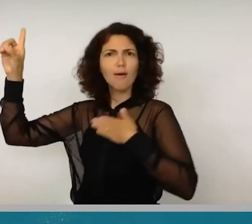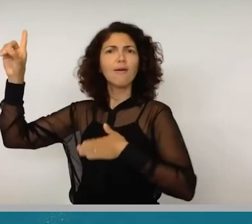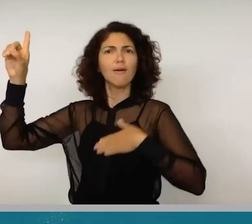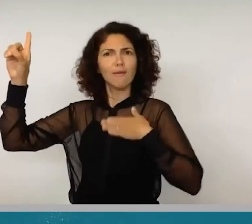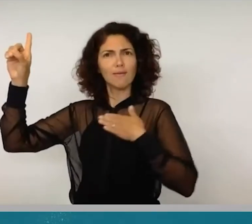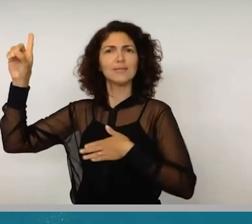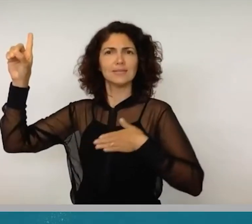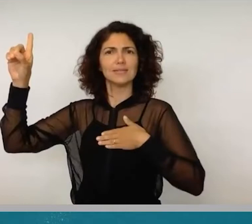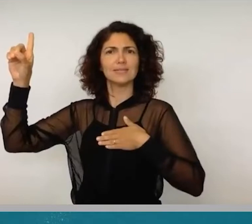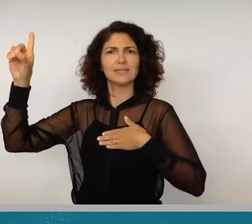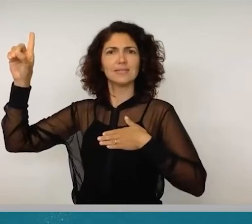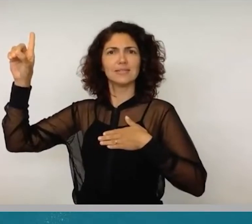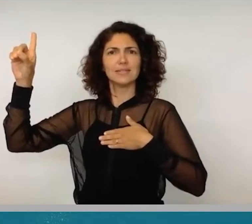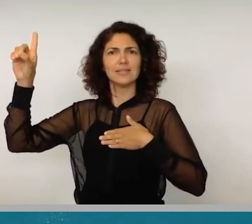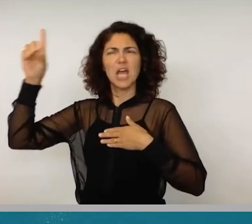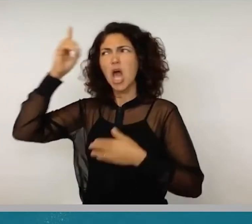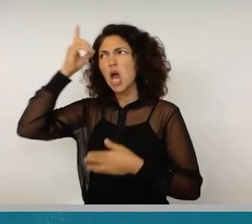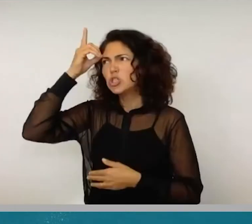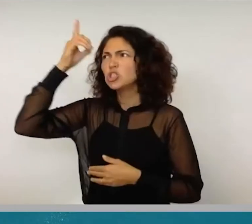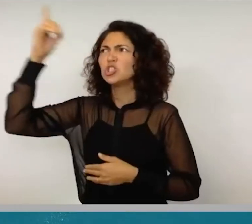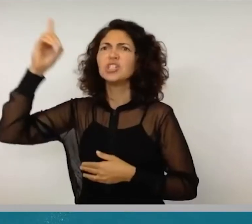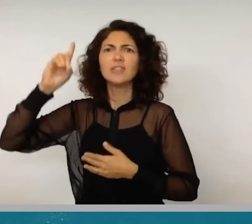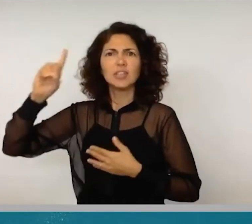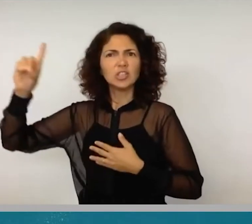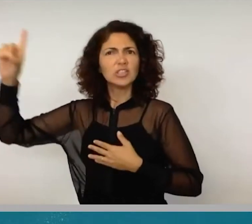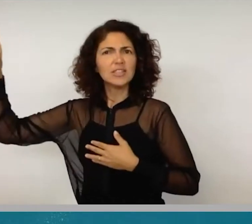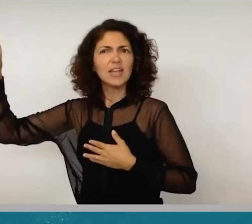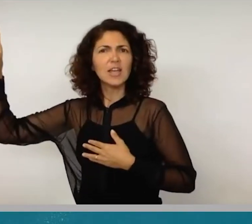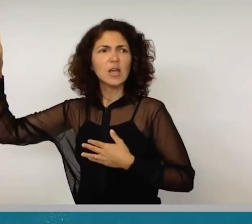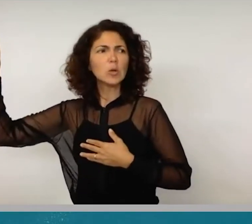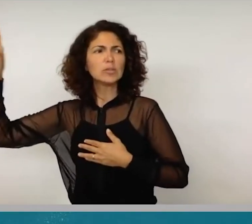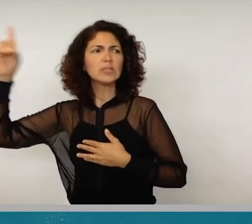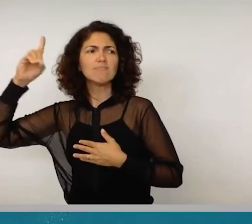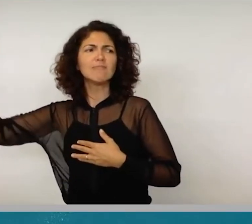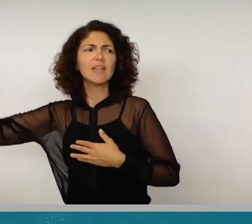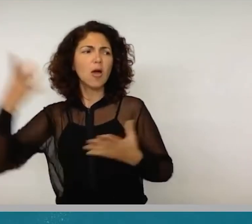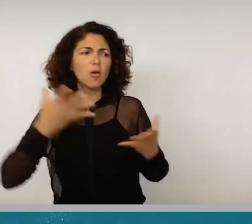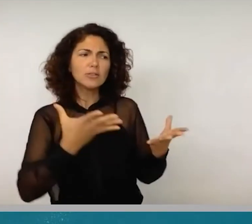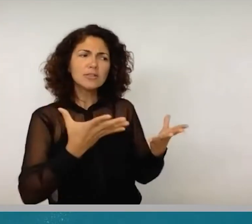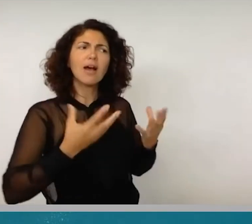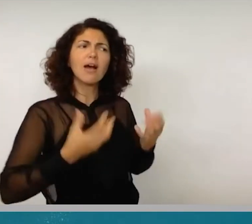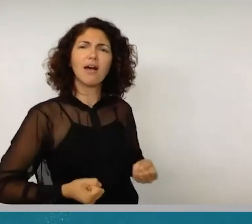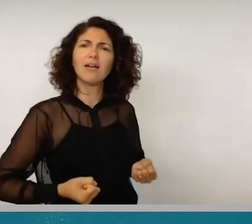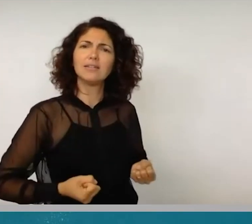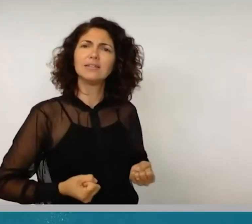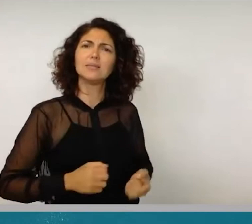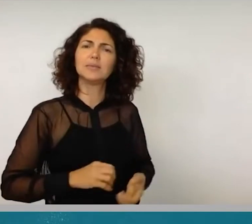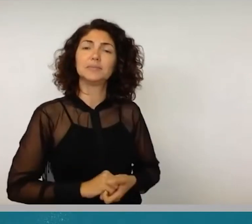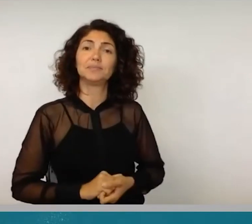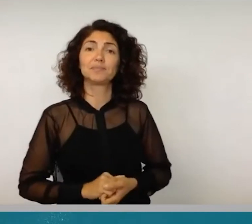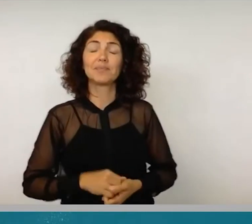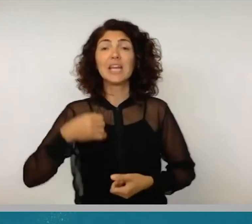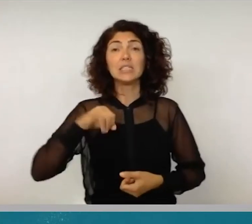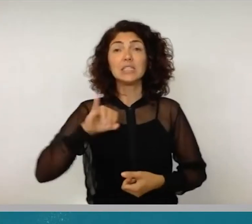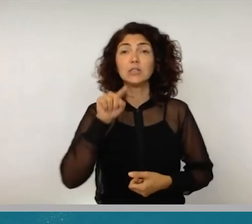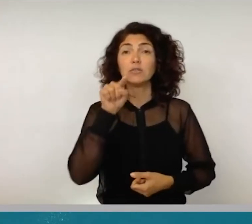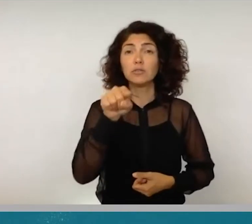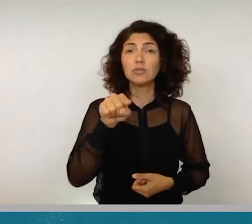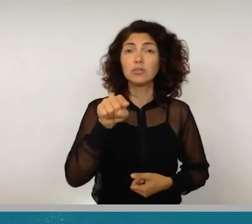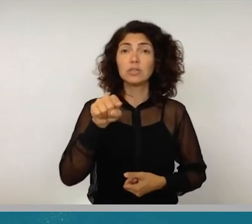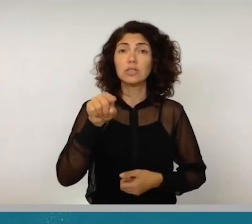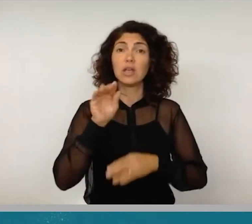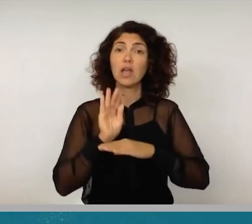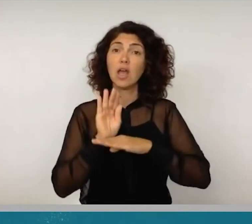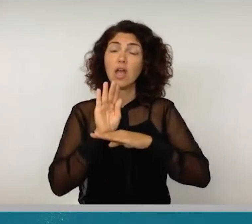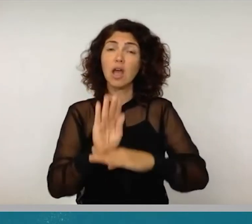tá? Então, irmãos, quando, pois, deres esmola, versículo 2, não toques trombeta diante de ti, como